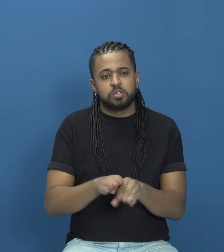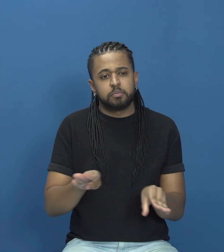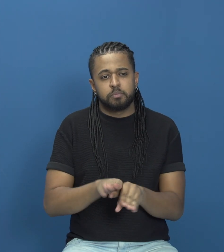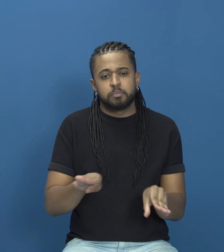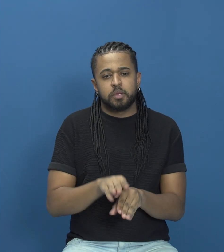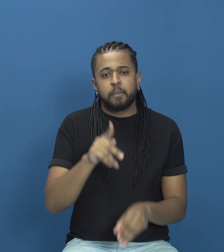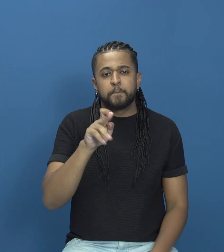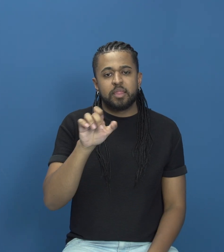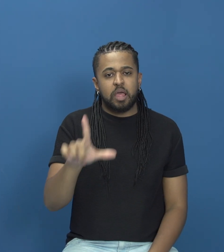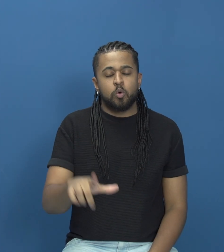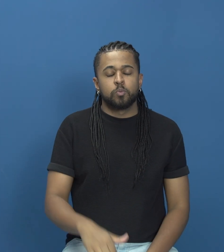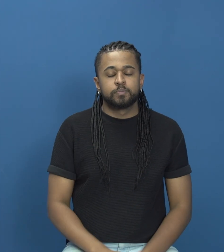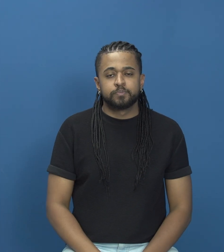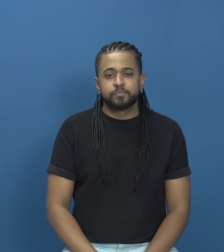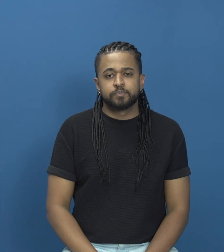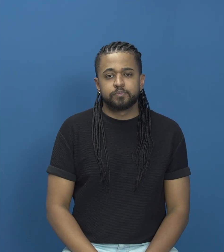ou penal.